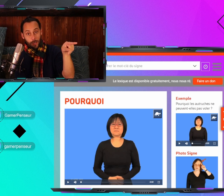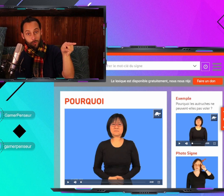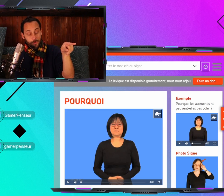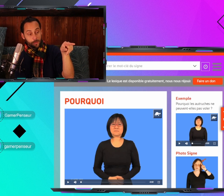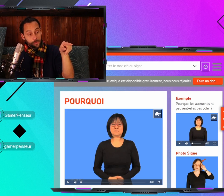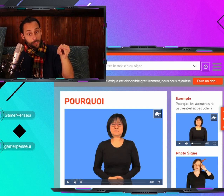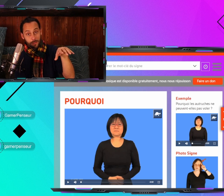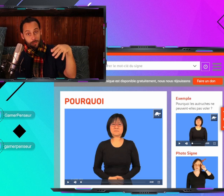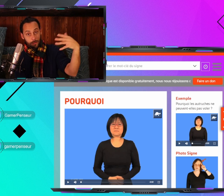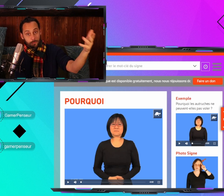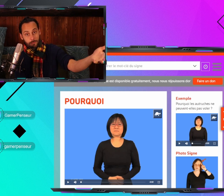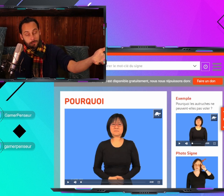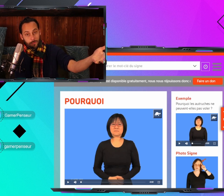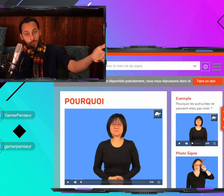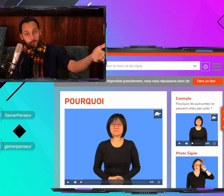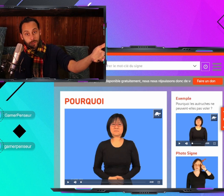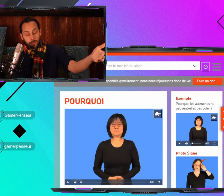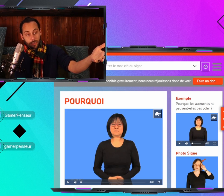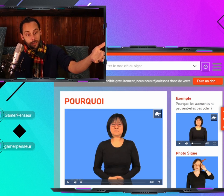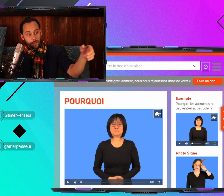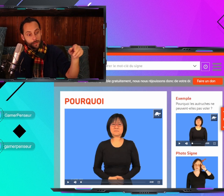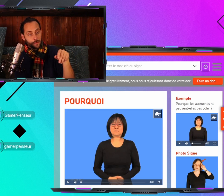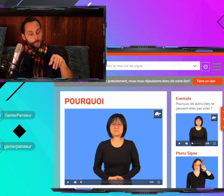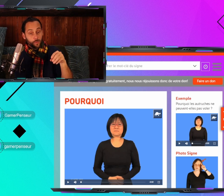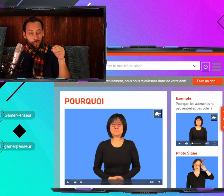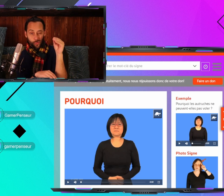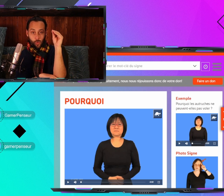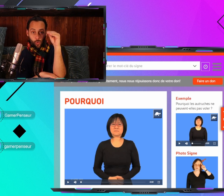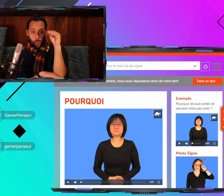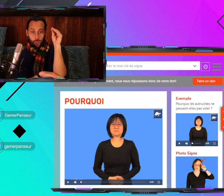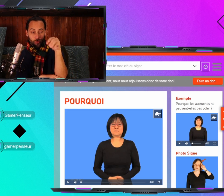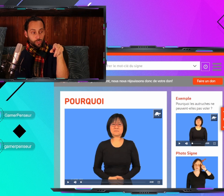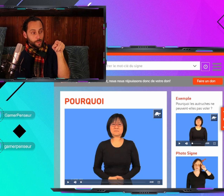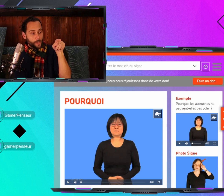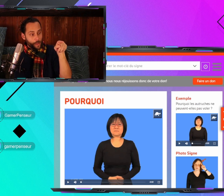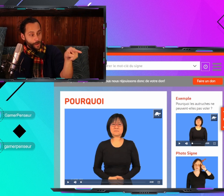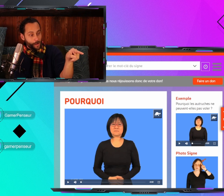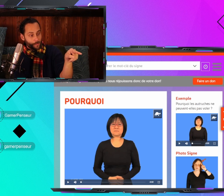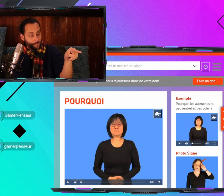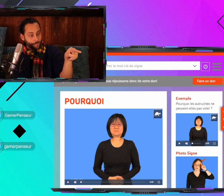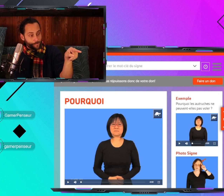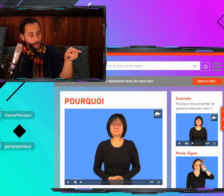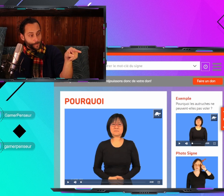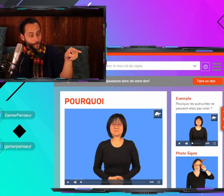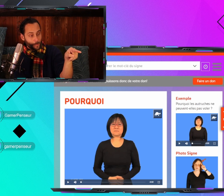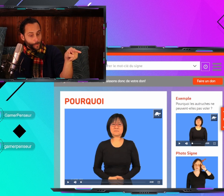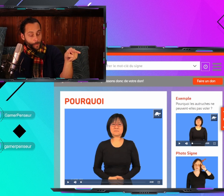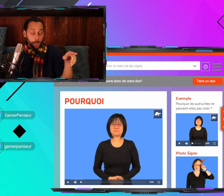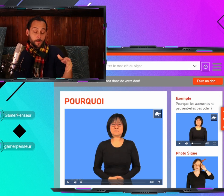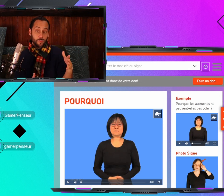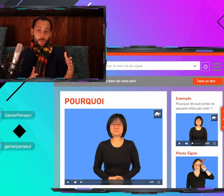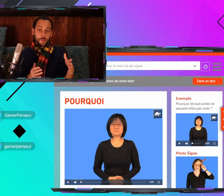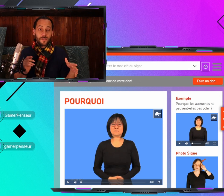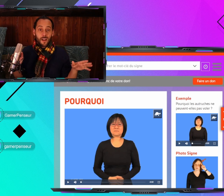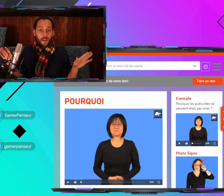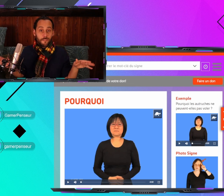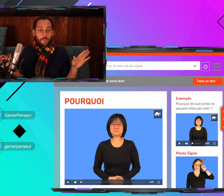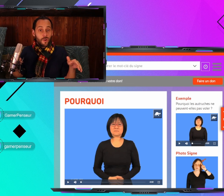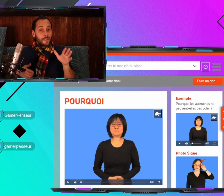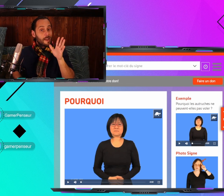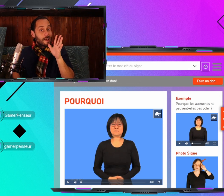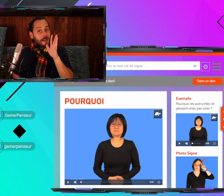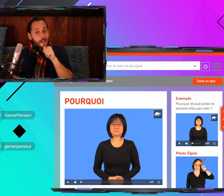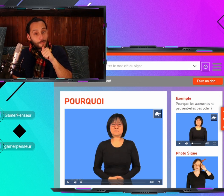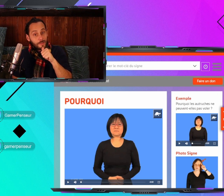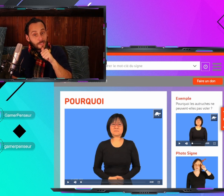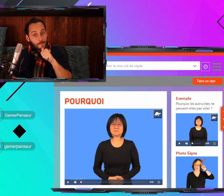pointe à côté, ce qui indique ce dont je viens de parler. Donc autruche, elle. Alors soit ce sera